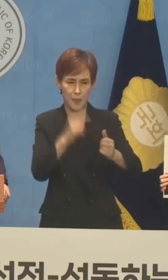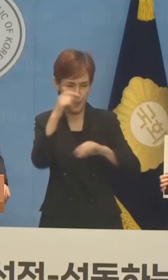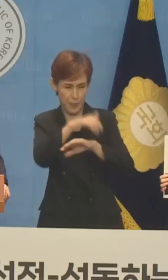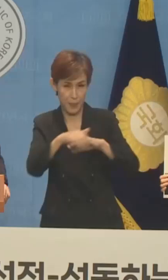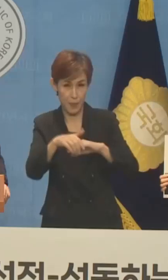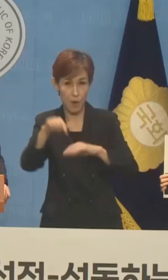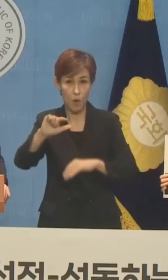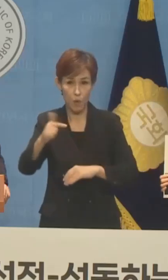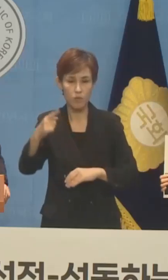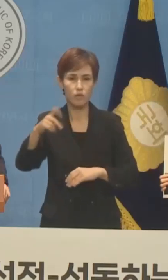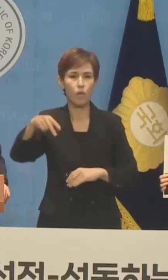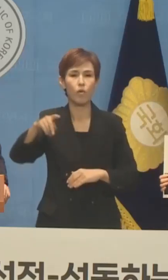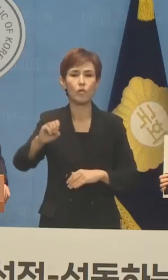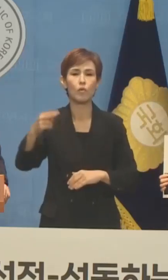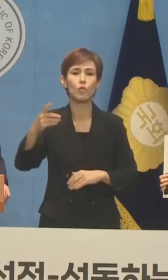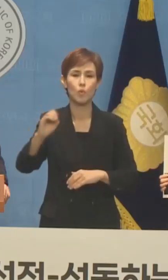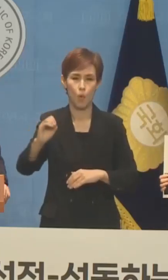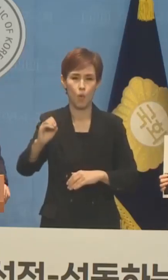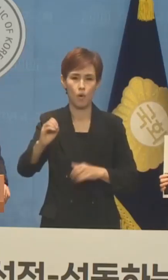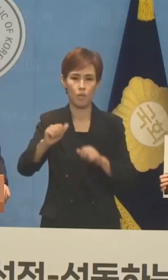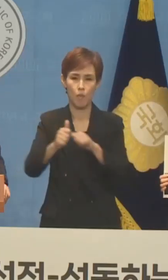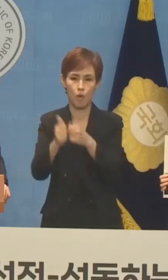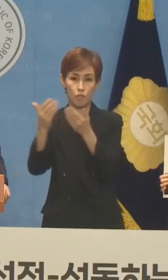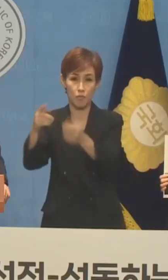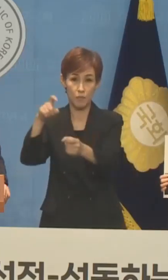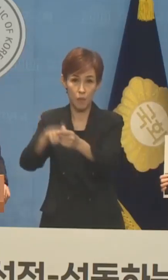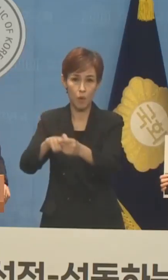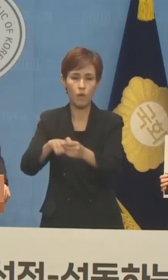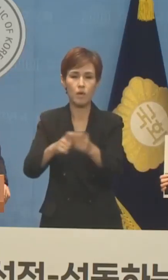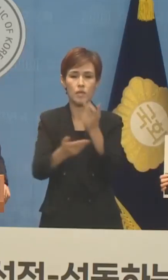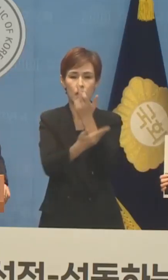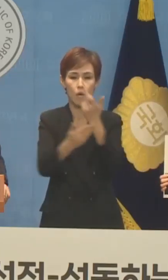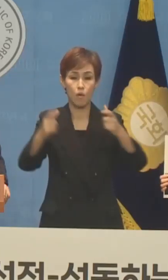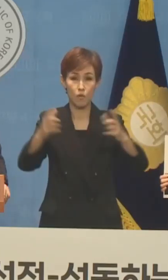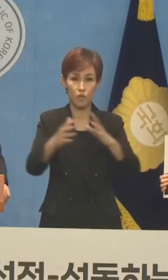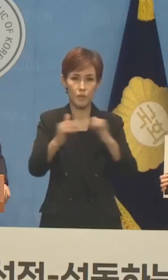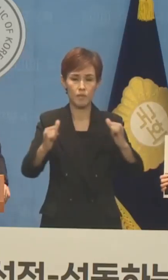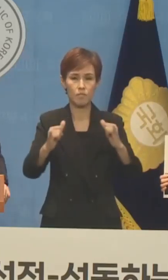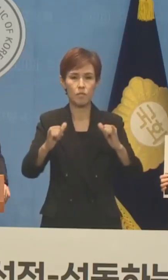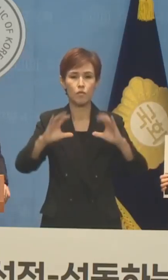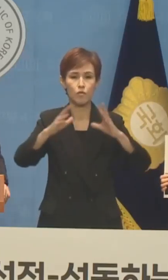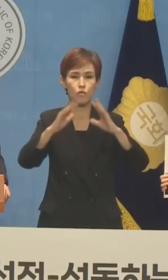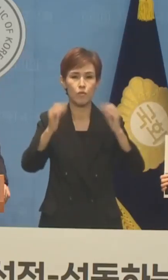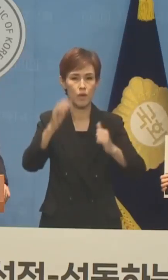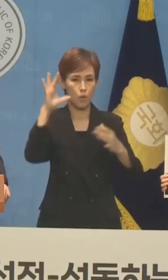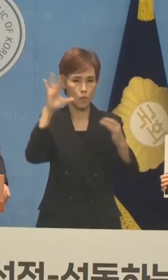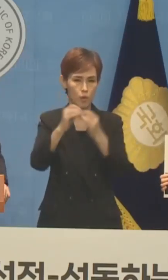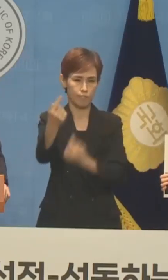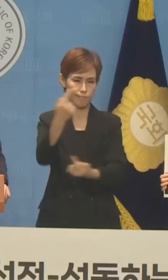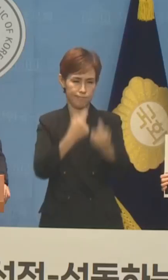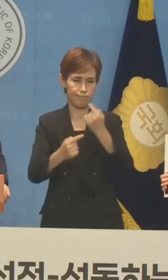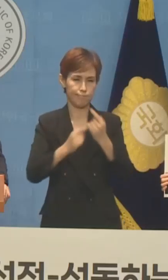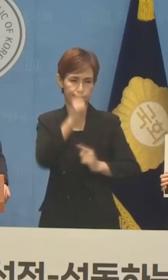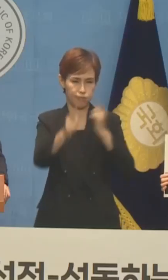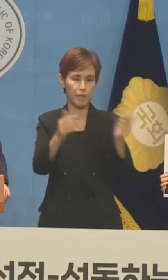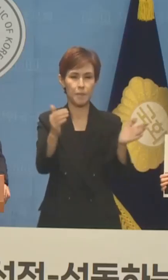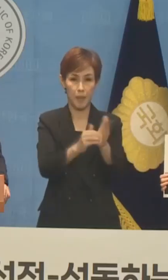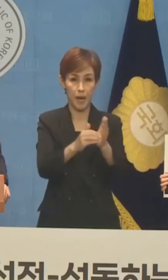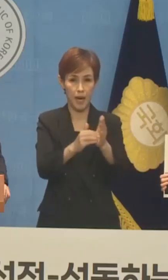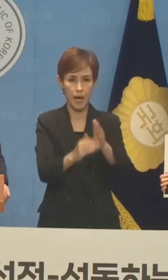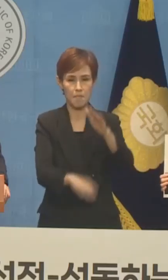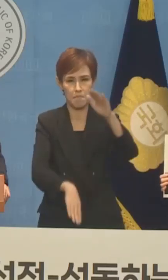권성동을 심판하기 위해서 지역 주민들이 국회 국민동의 청원에 나섰고 달성했습니다.